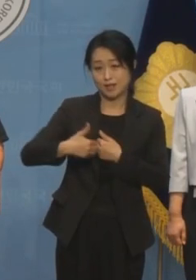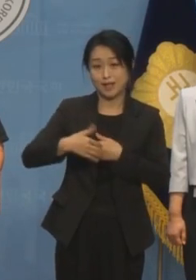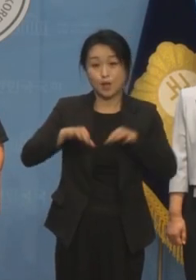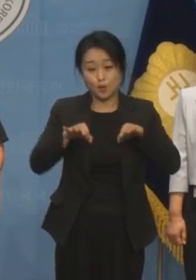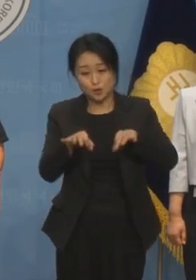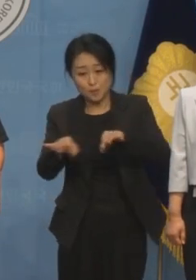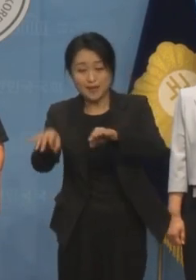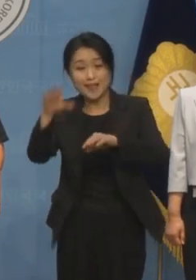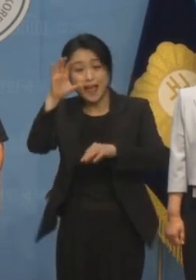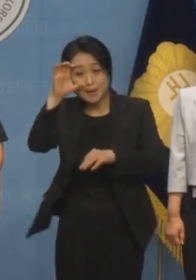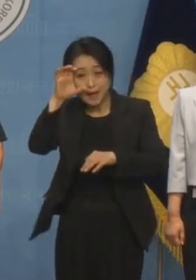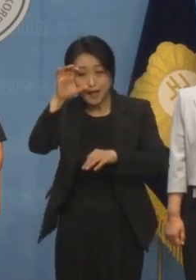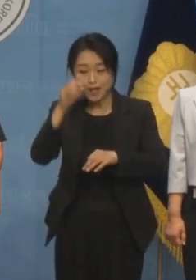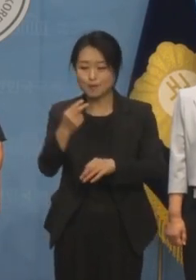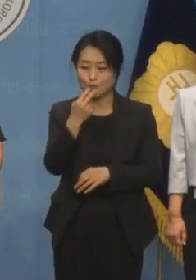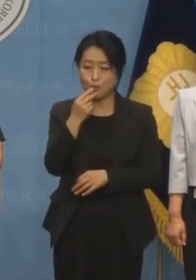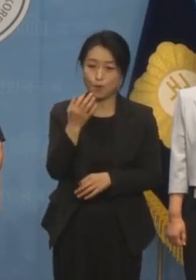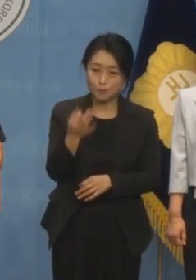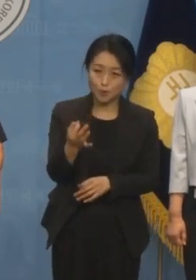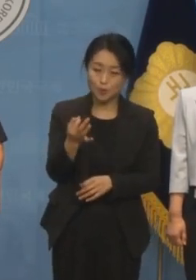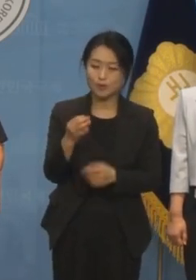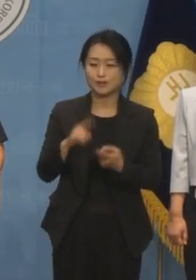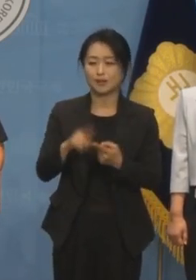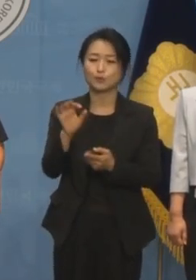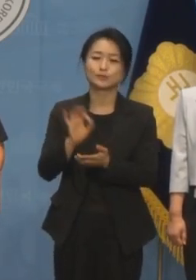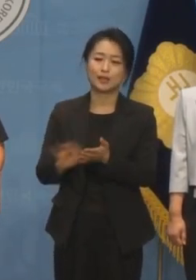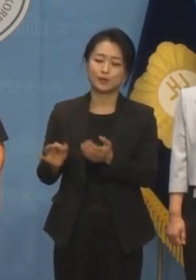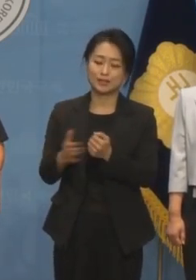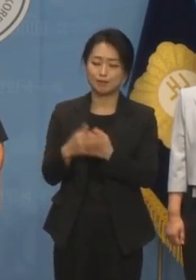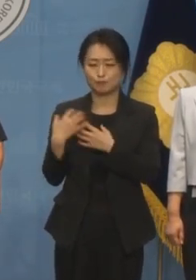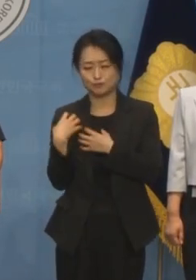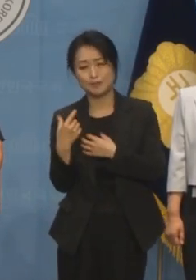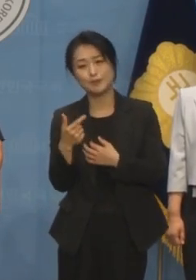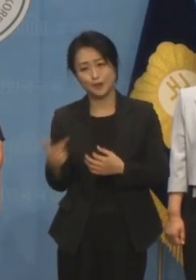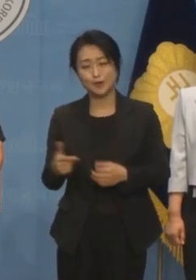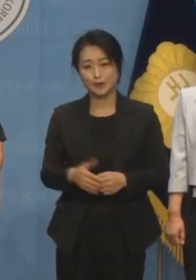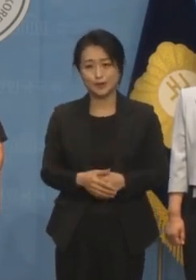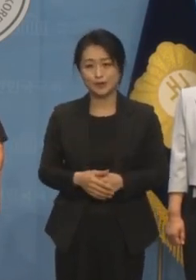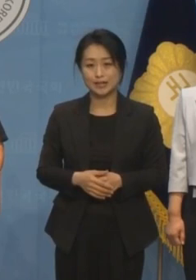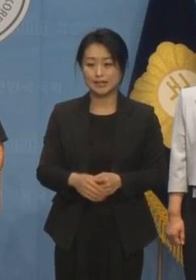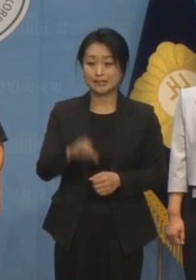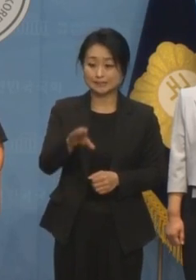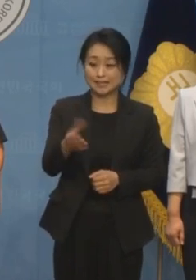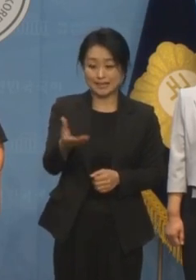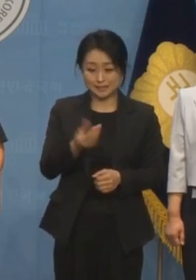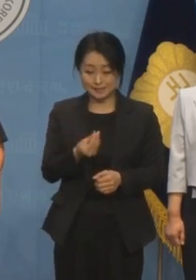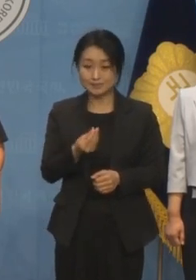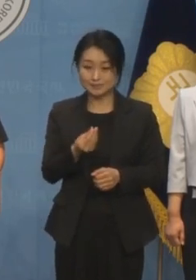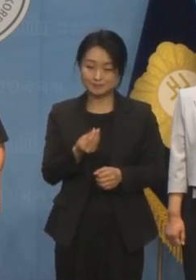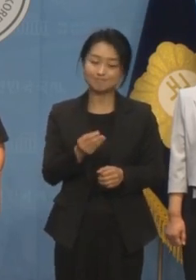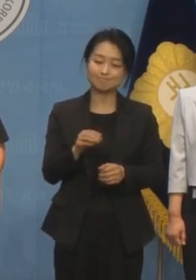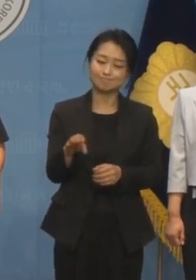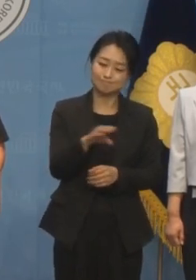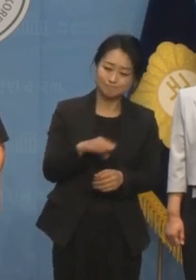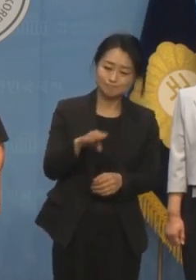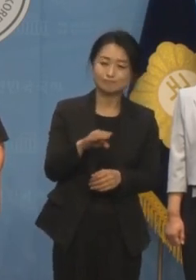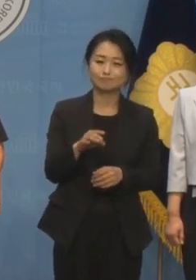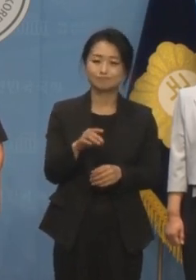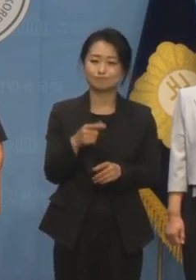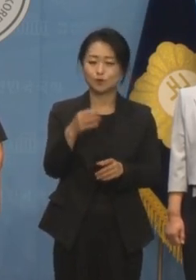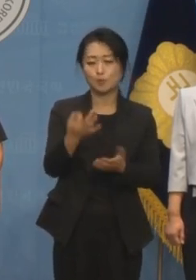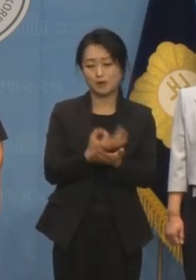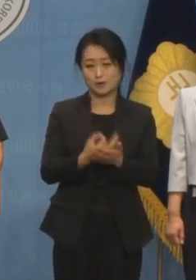이용한 알바도 보험료 및 초기에 들어가는 돈이 많아서 어렵다고 차량을 이용한 일을 해야 한다고 합니다. 하지만